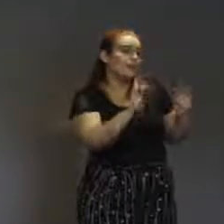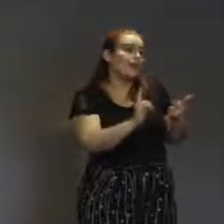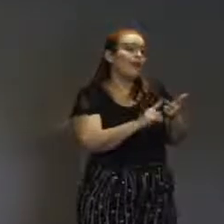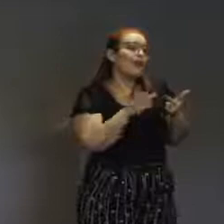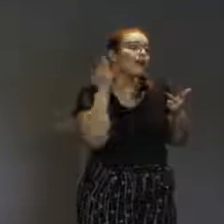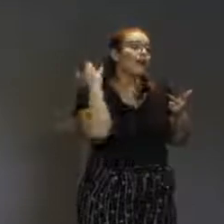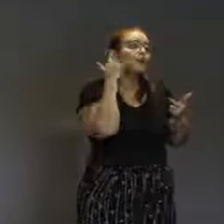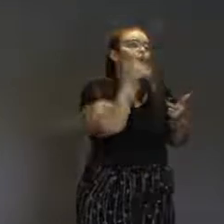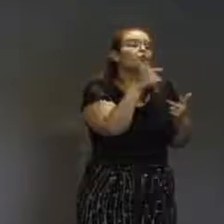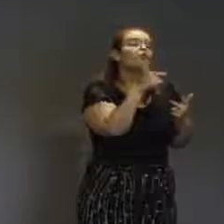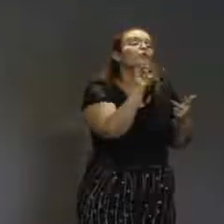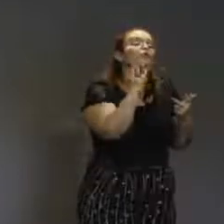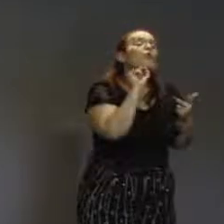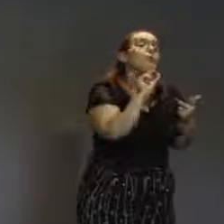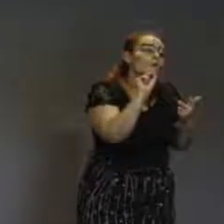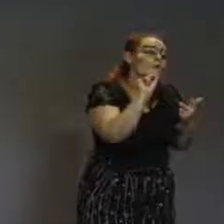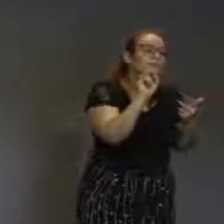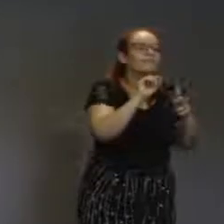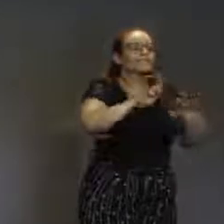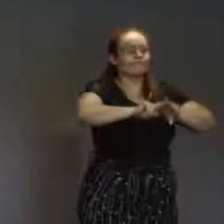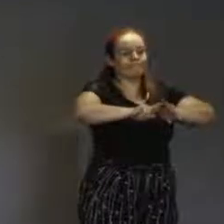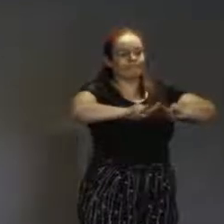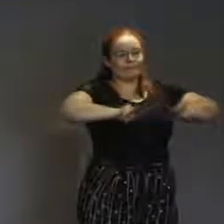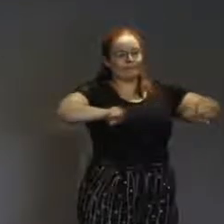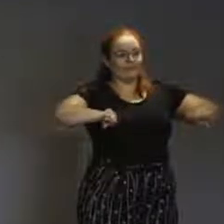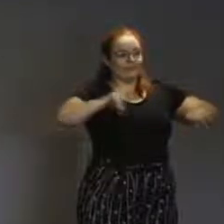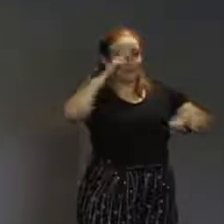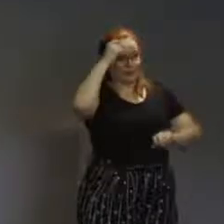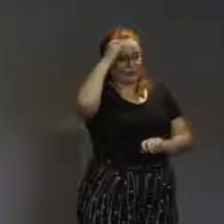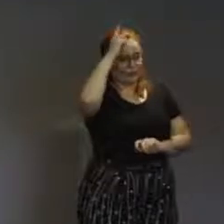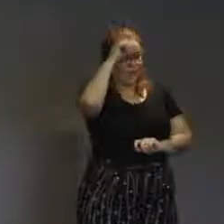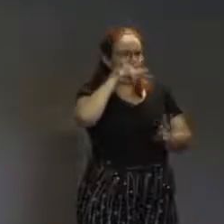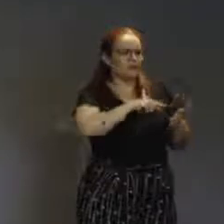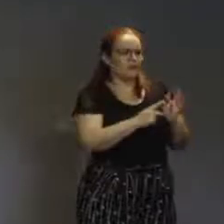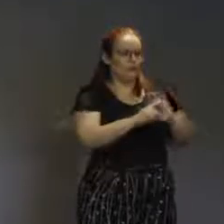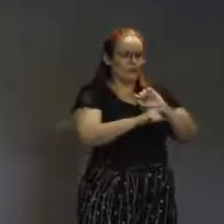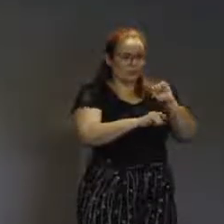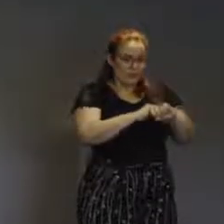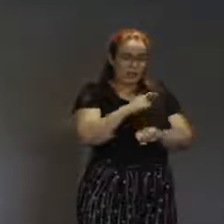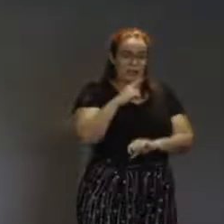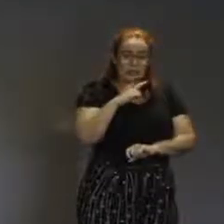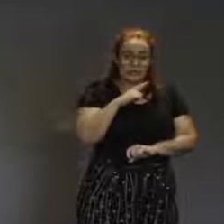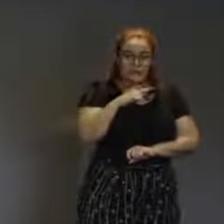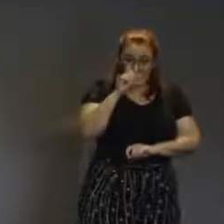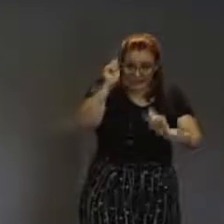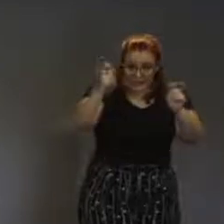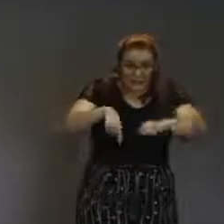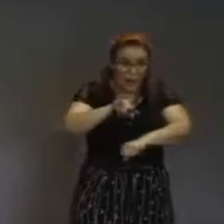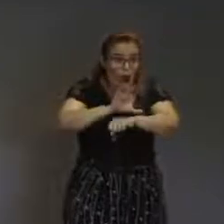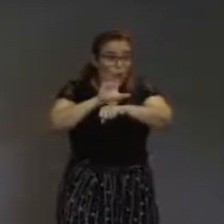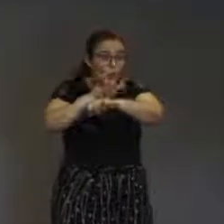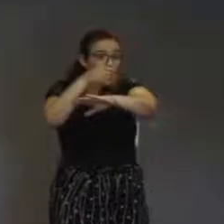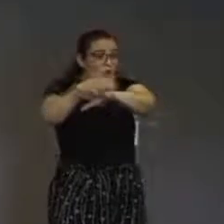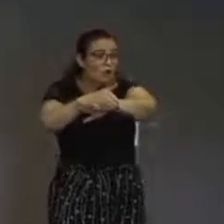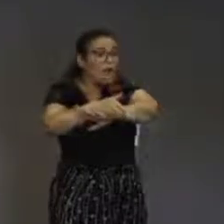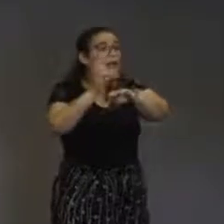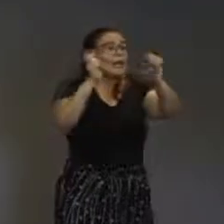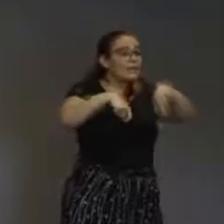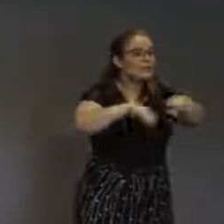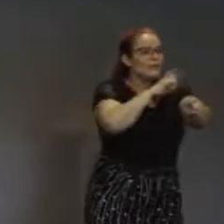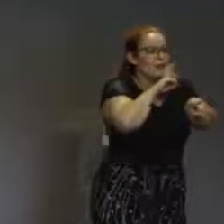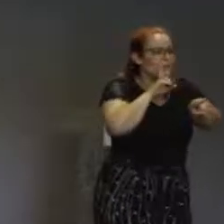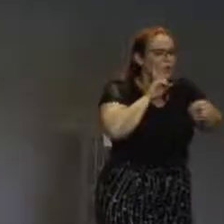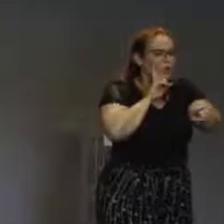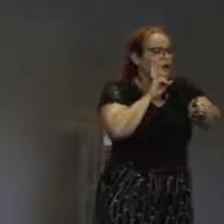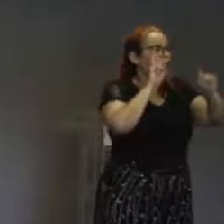é diversidade cultural. E diversidade cultural tem entretenimento, tem onde eu fazer um curso diferente, tem onde eu ter uma oferta